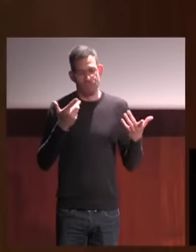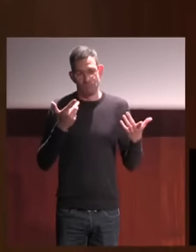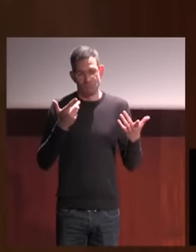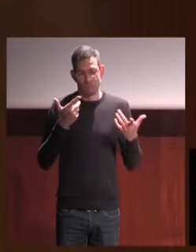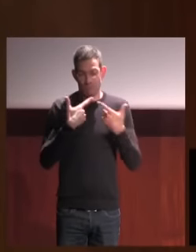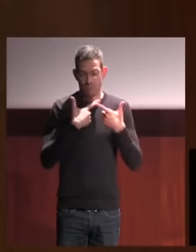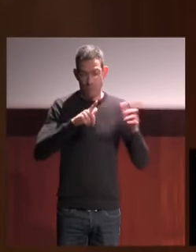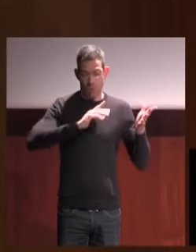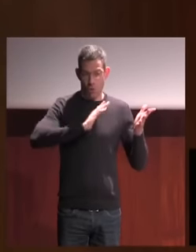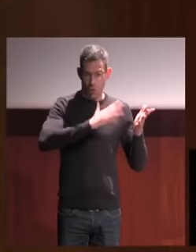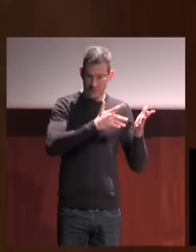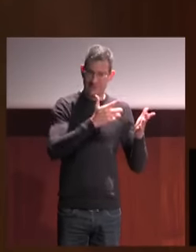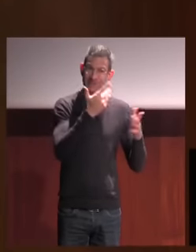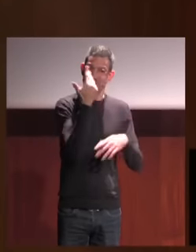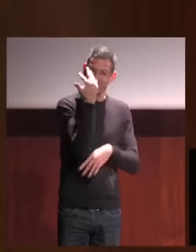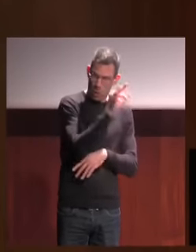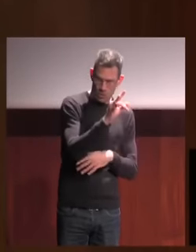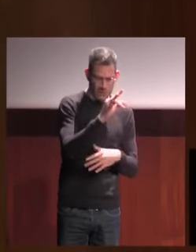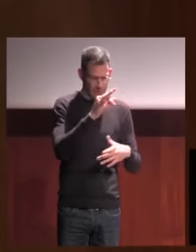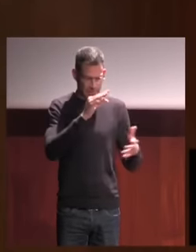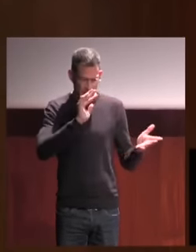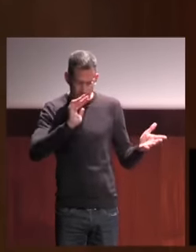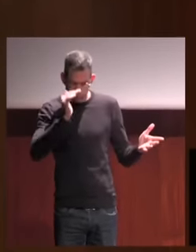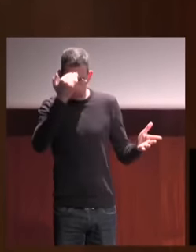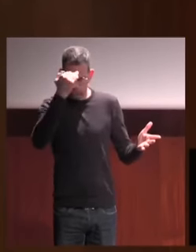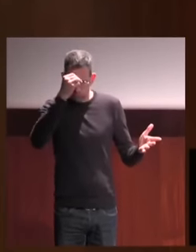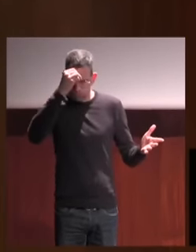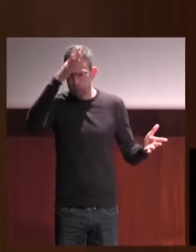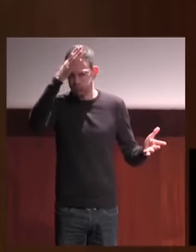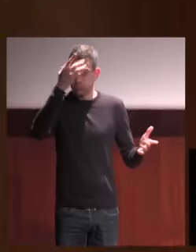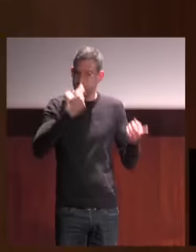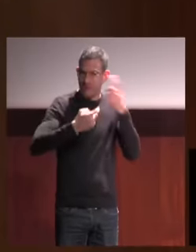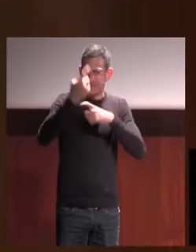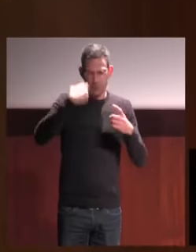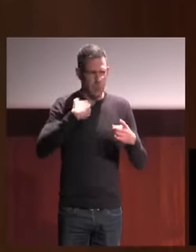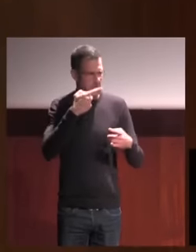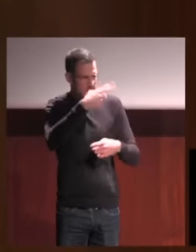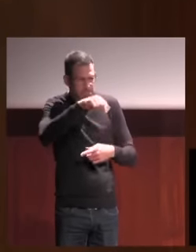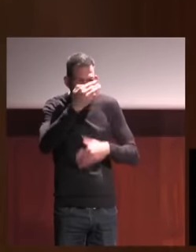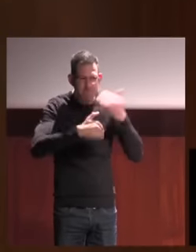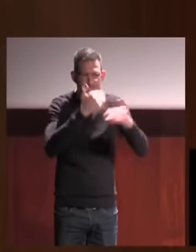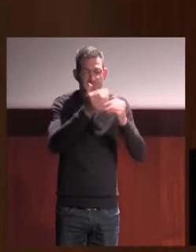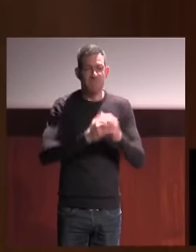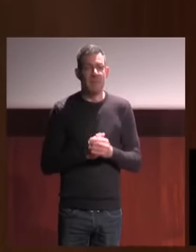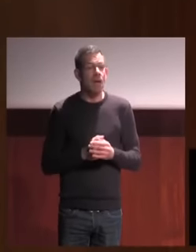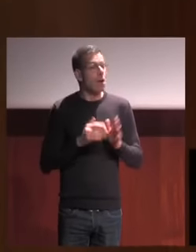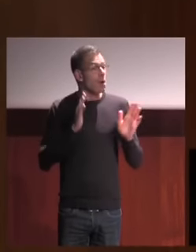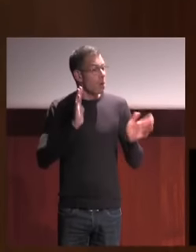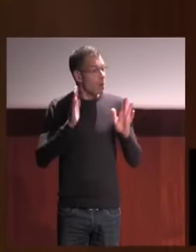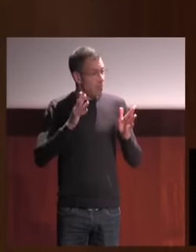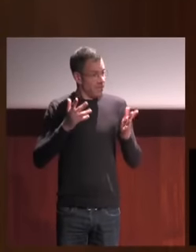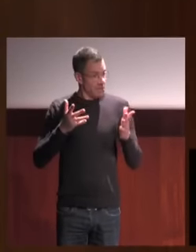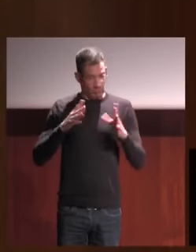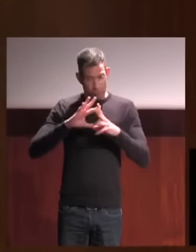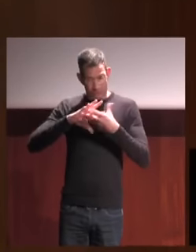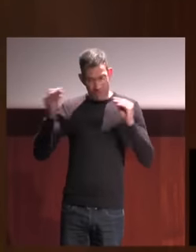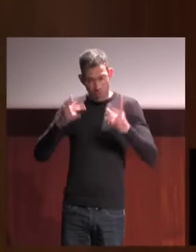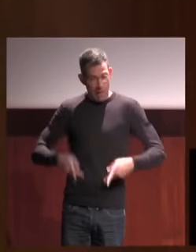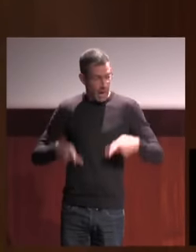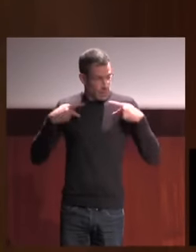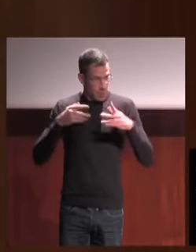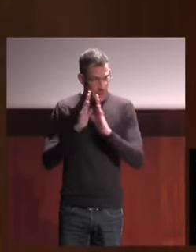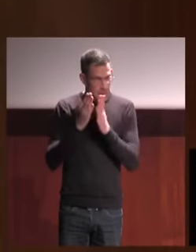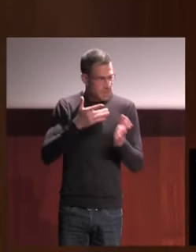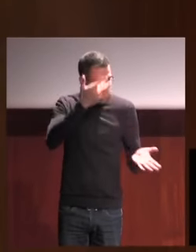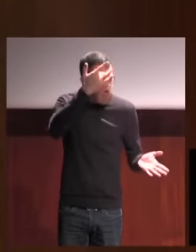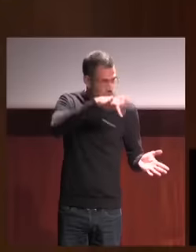la langue des signes française. Alors, vous n'êtes peut-être pas tous familiers de ces ateliers du livre. Sachez